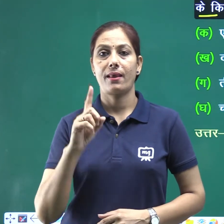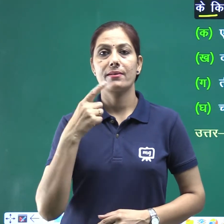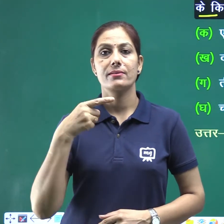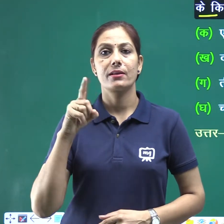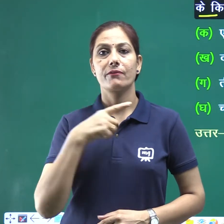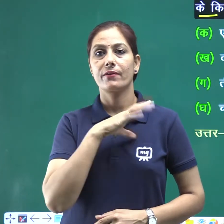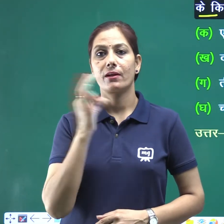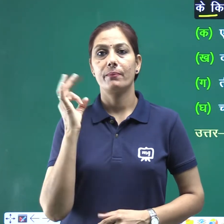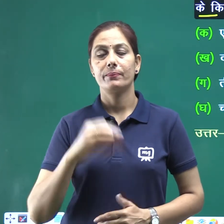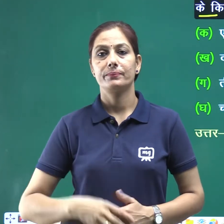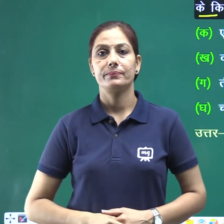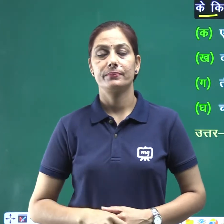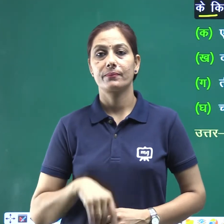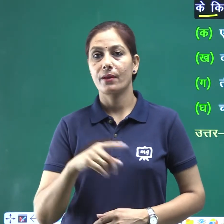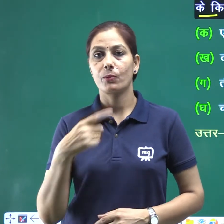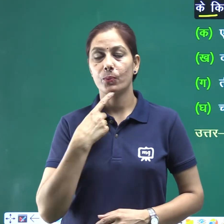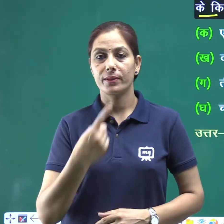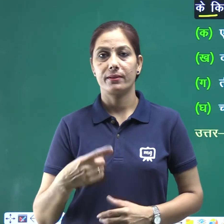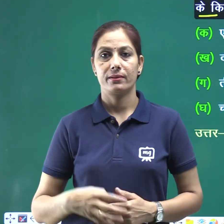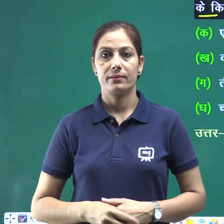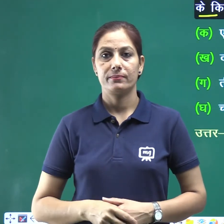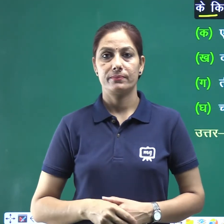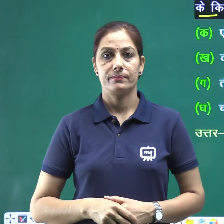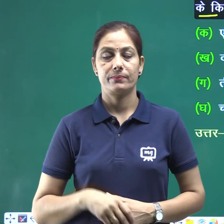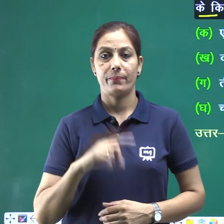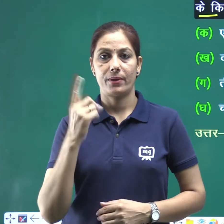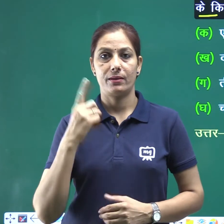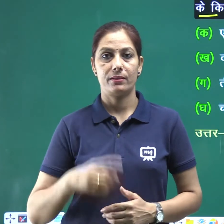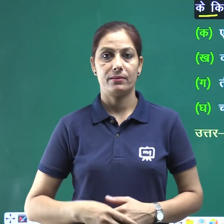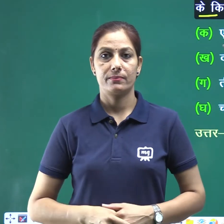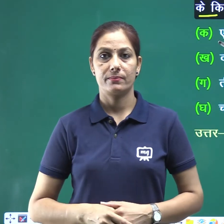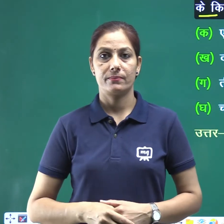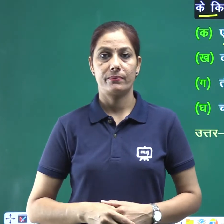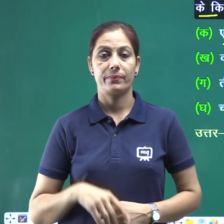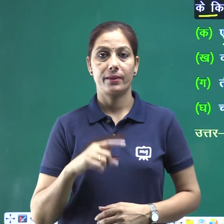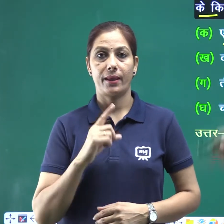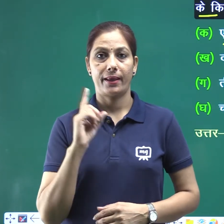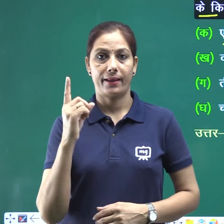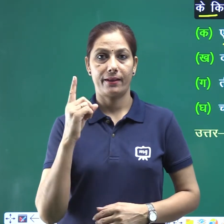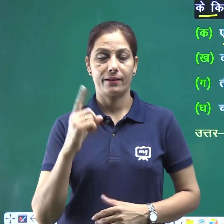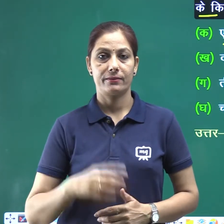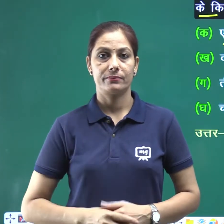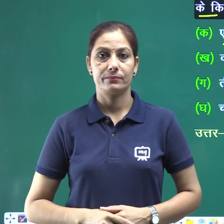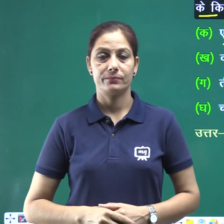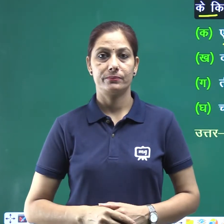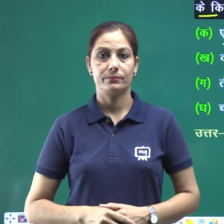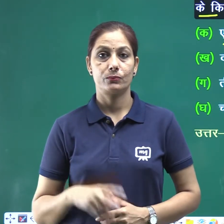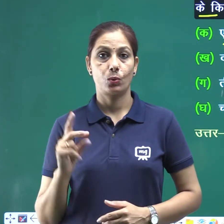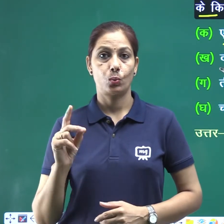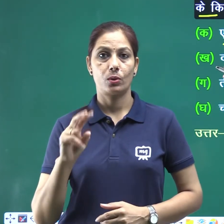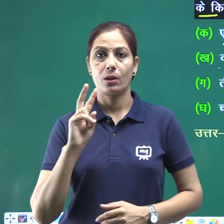सही विकल्प आपको बताना है। पहला 1,